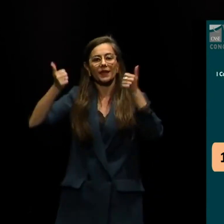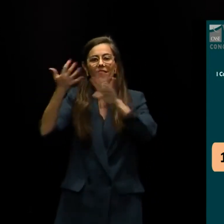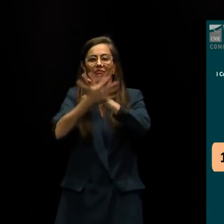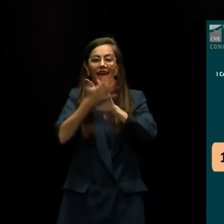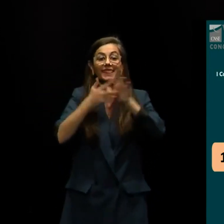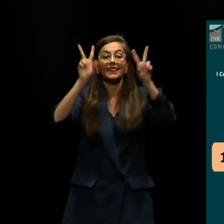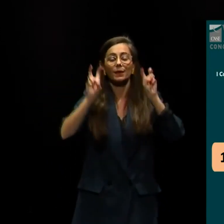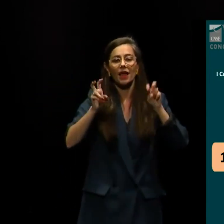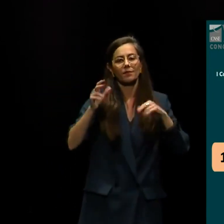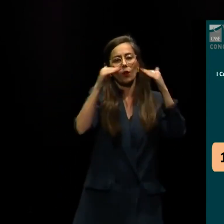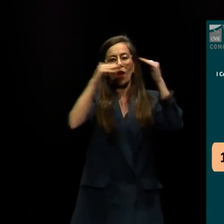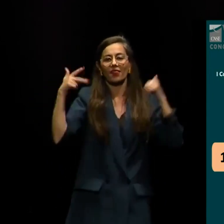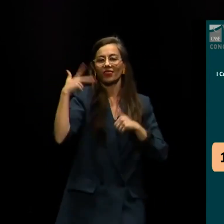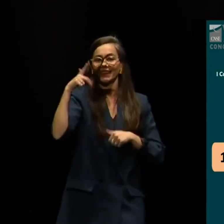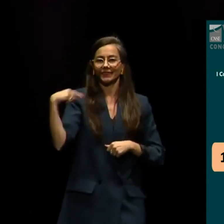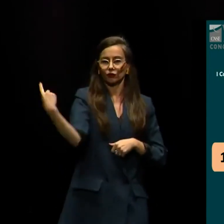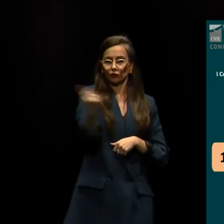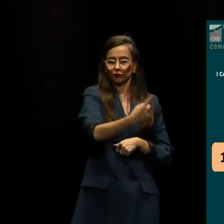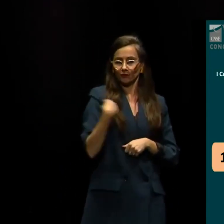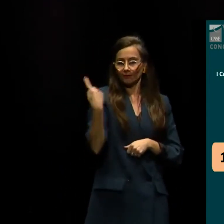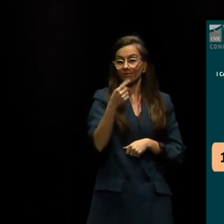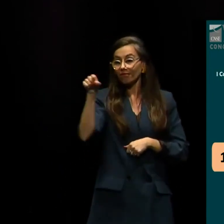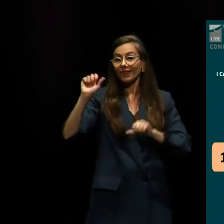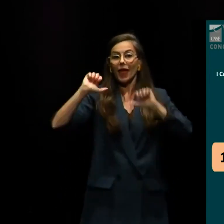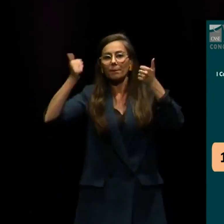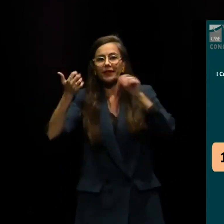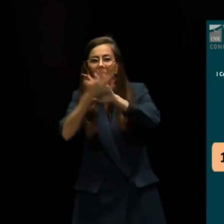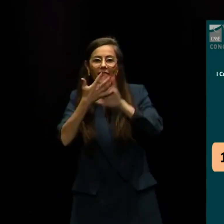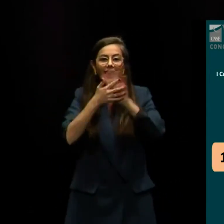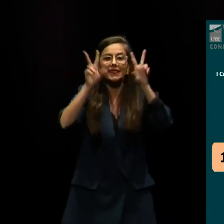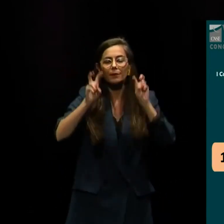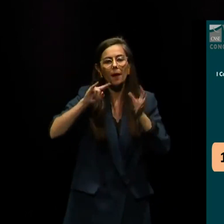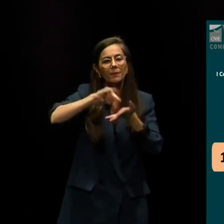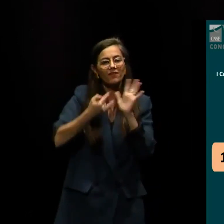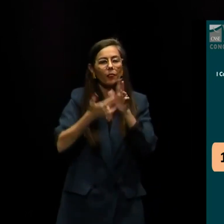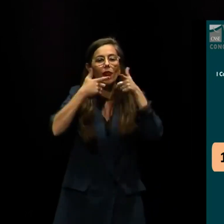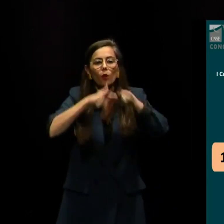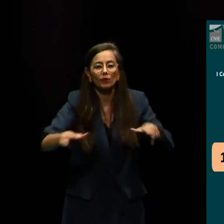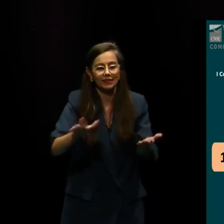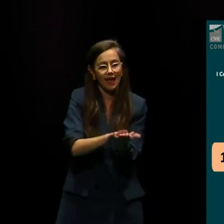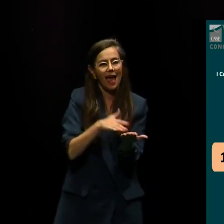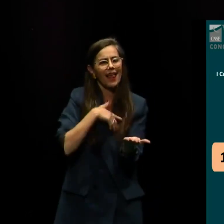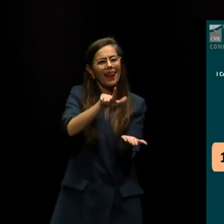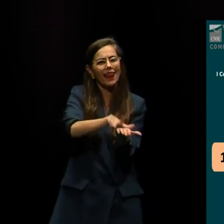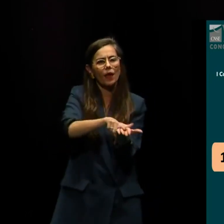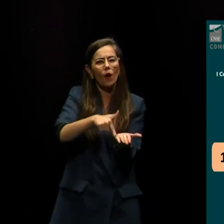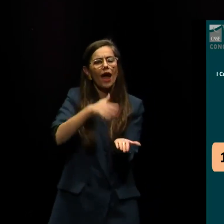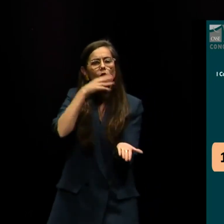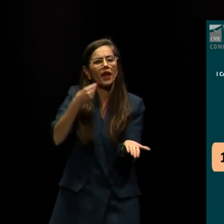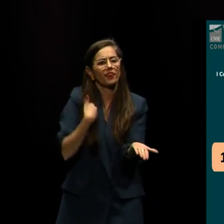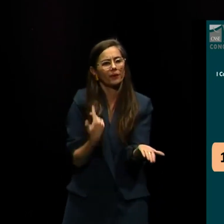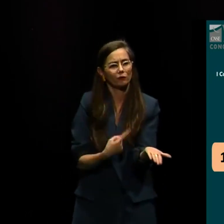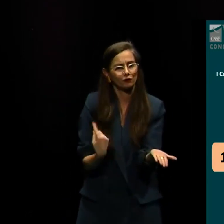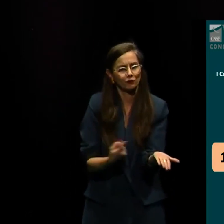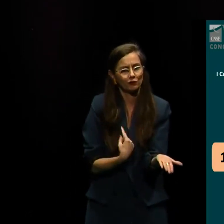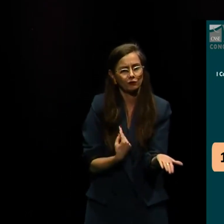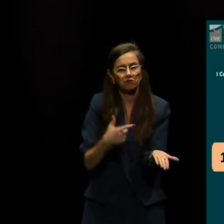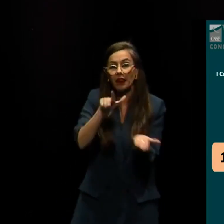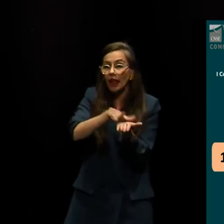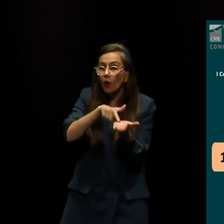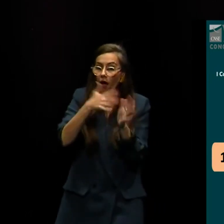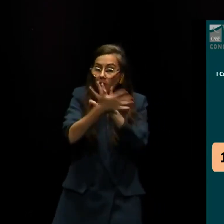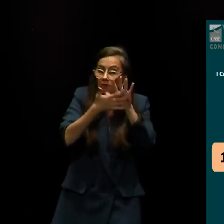2002. Ahí es donde se empezó a hablar la igualdad de derechos, donde se empezó a hablar de planificación lingüística de